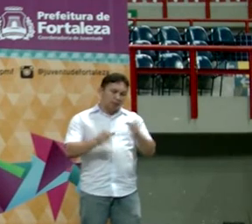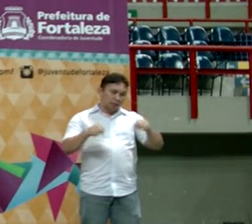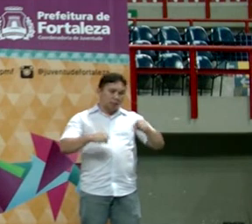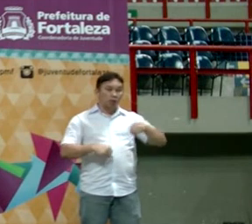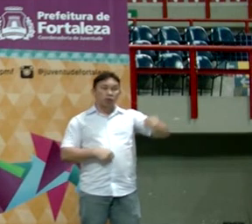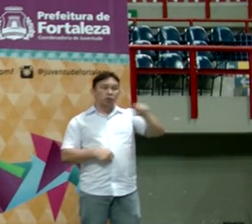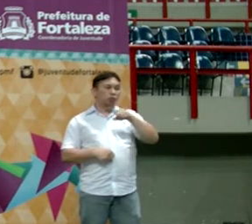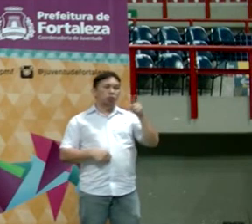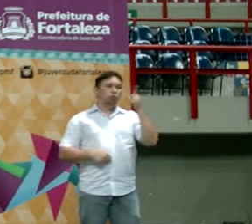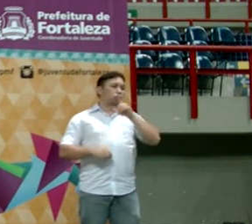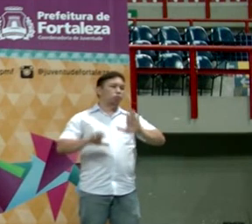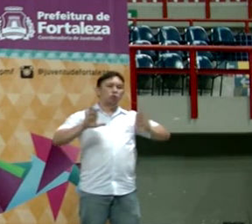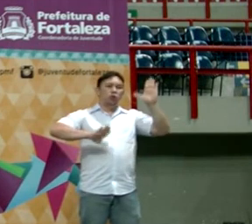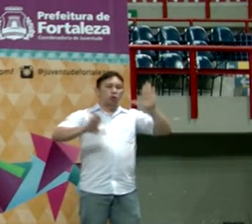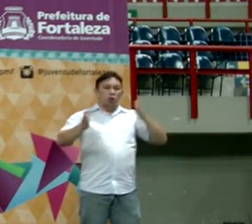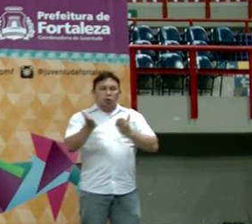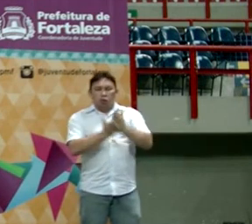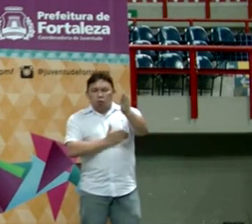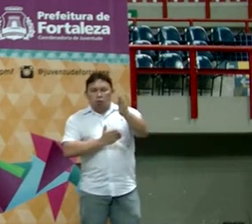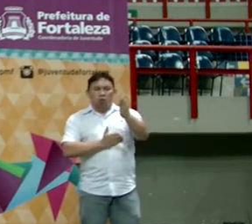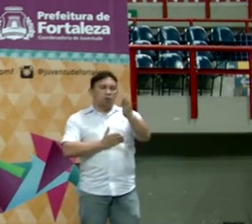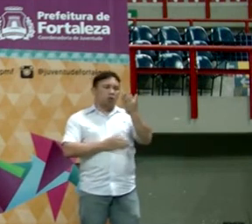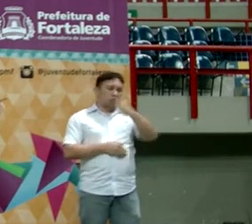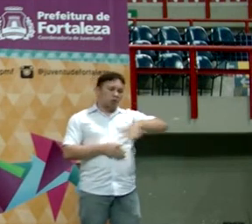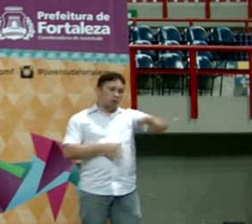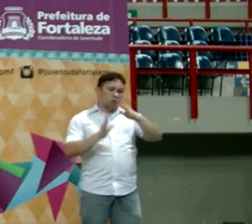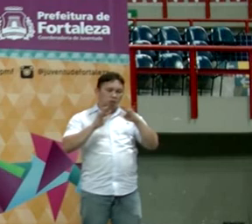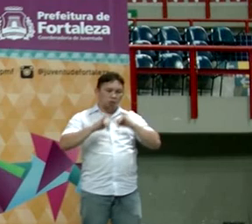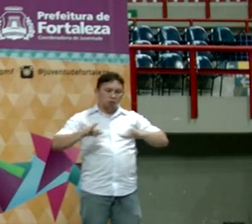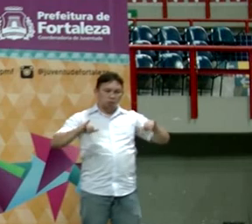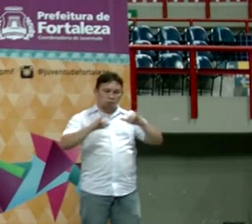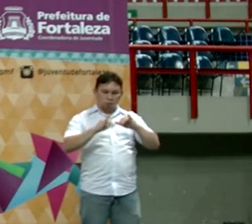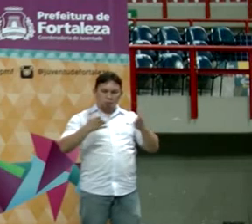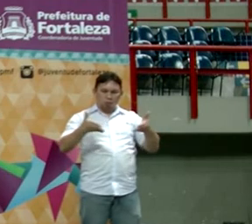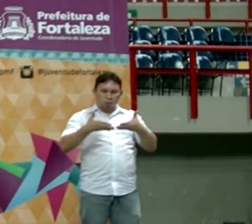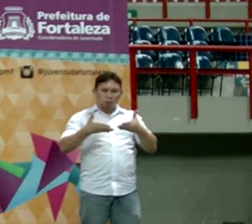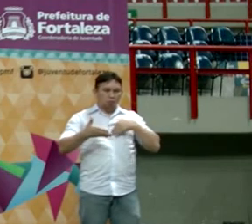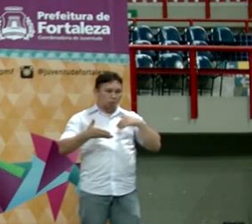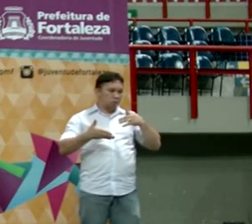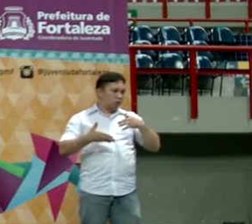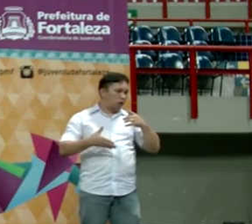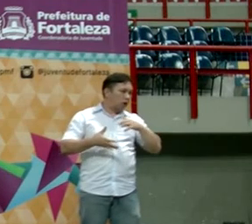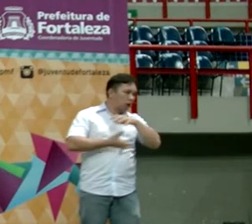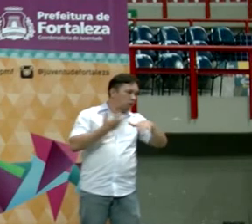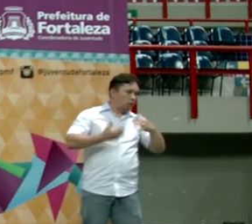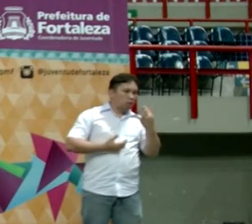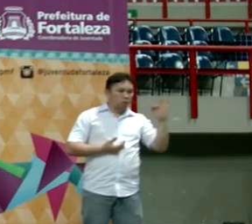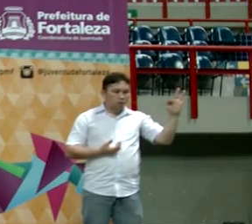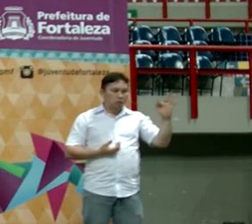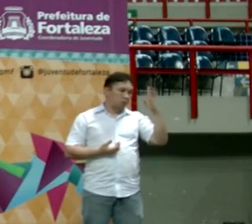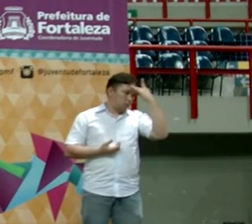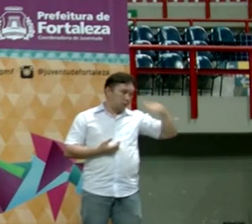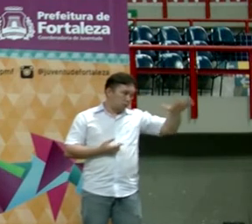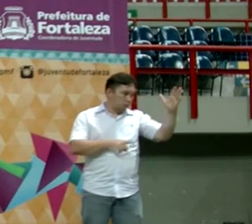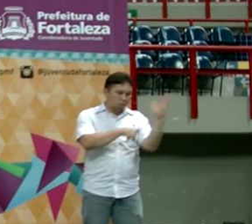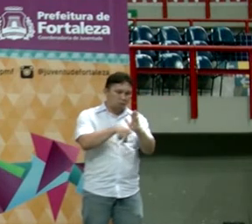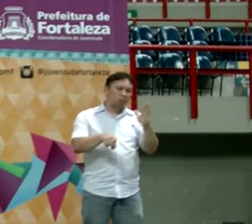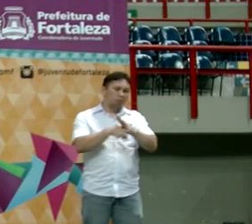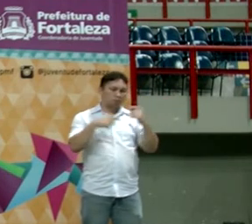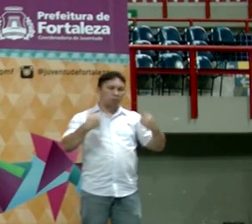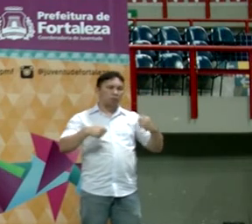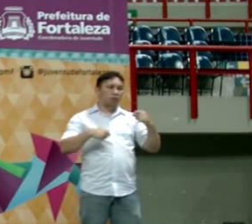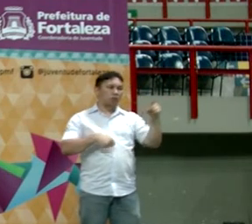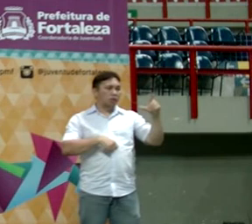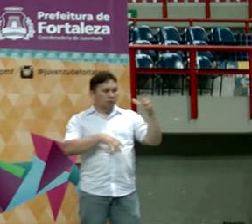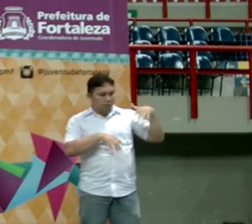Acreditava. Senão não tinha seguido a burguesia. A Revolução Francesa era para todos? Não. Mas ela precisa de todo mundo?